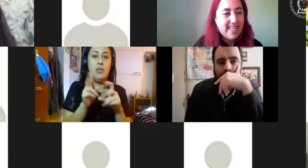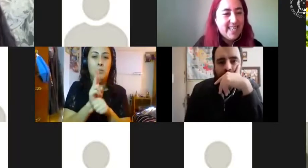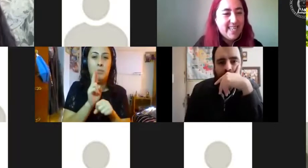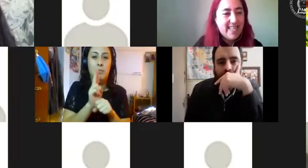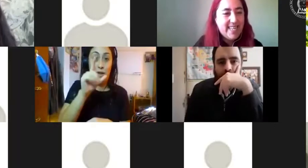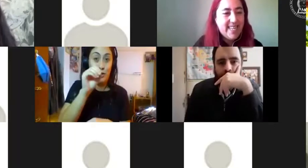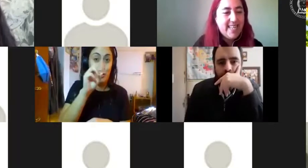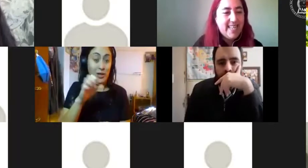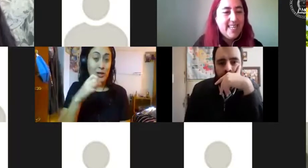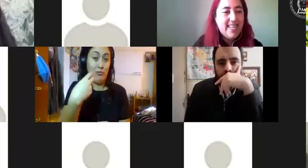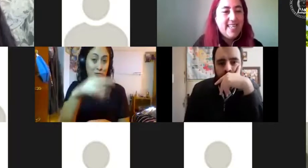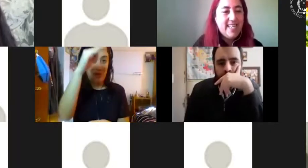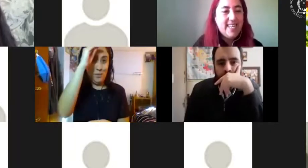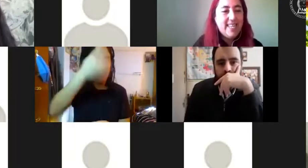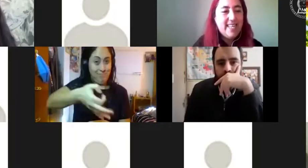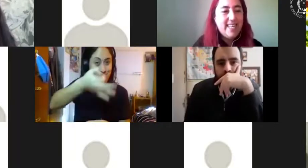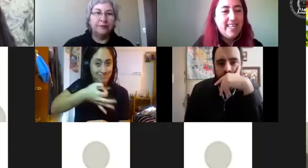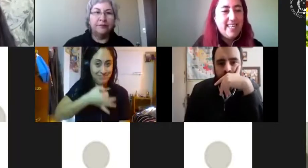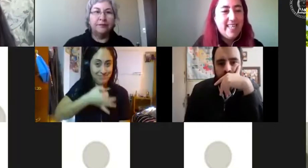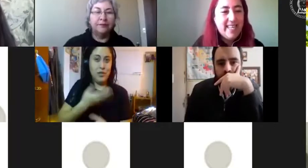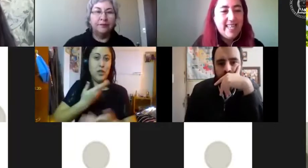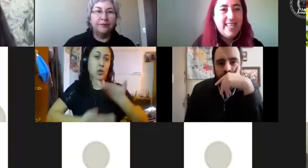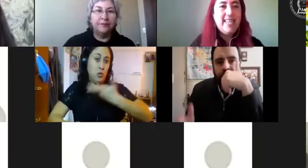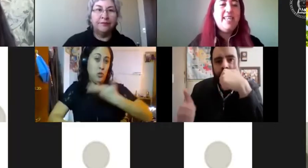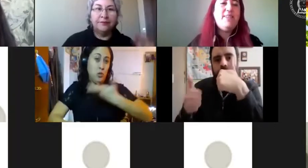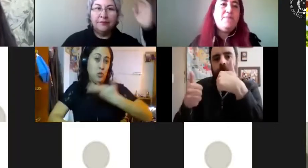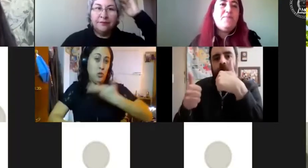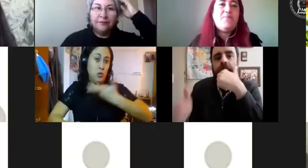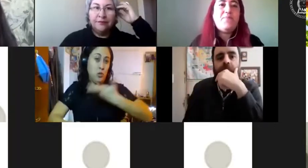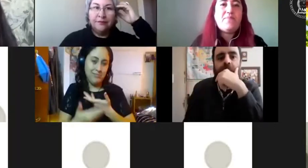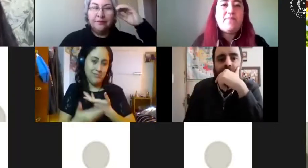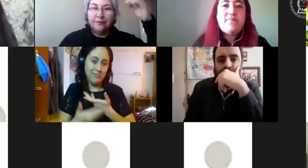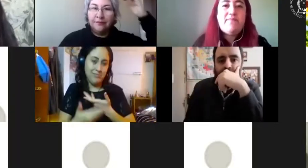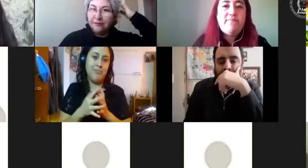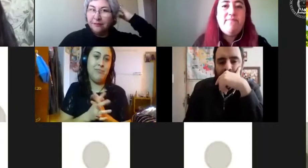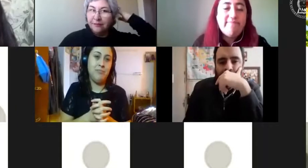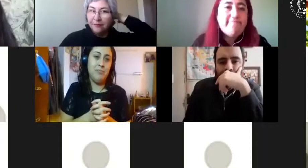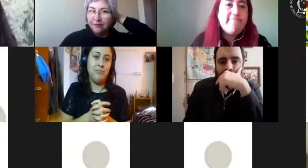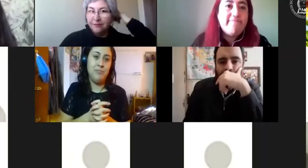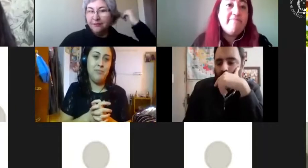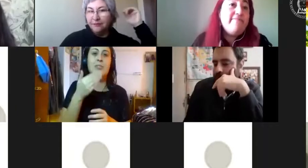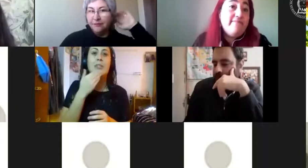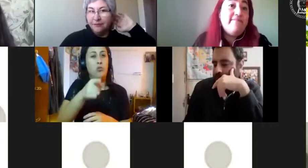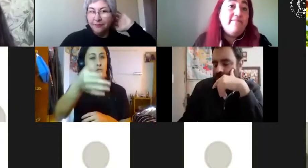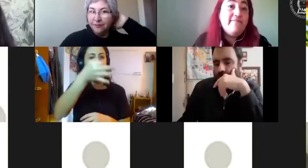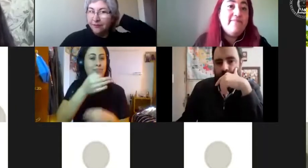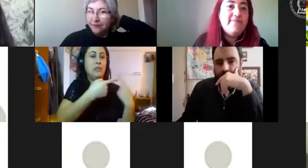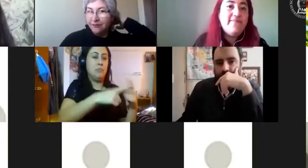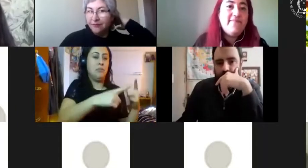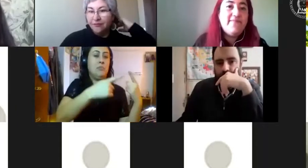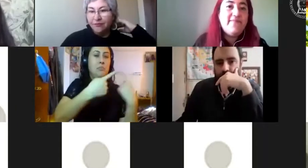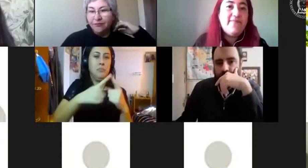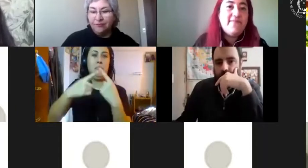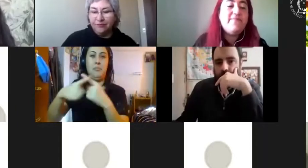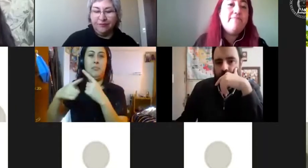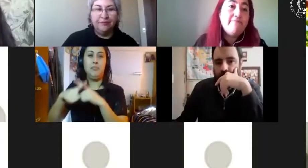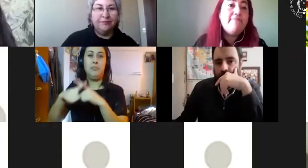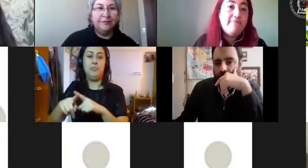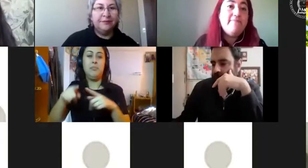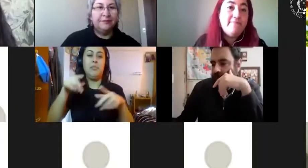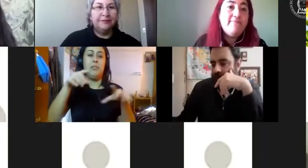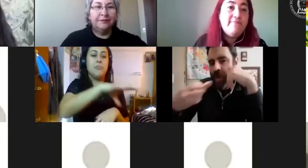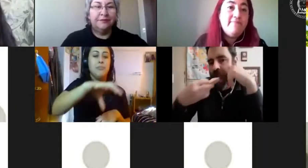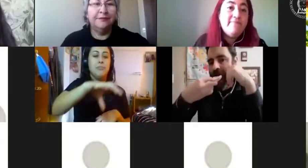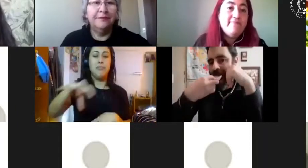por entregarnos tu experiencia, compartirla, ¿cierto? Además desde distintos ámbitos que uno puede desarrollar dentro de una escuela de lenguaje.